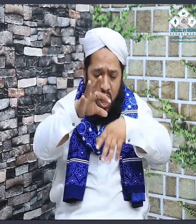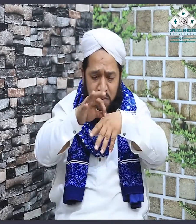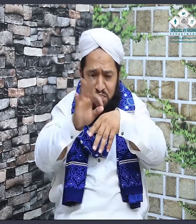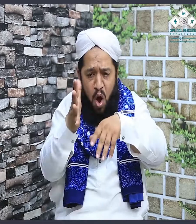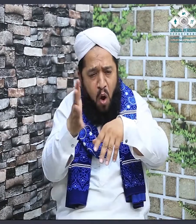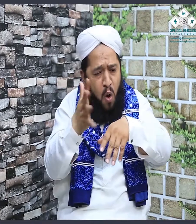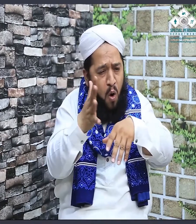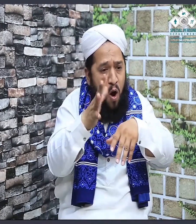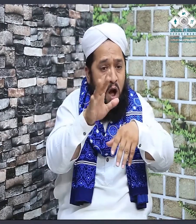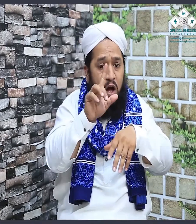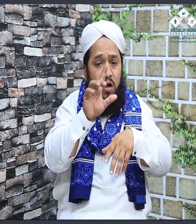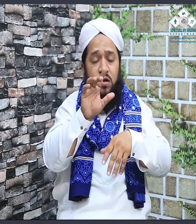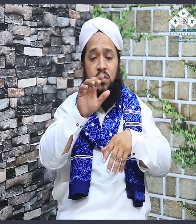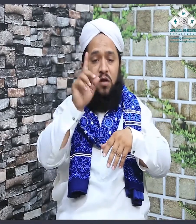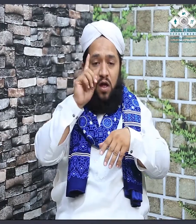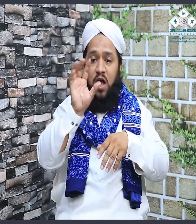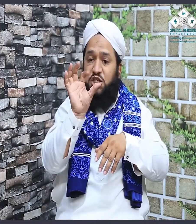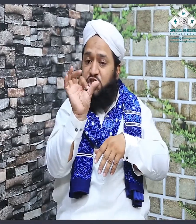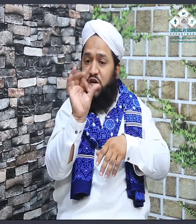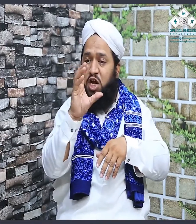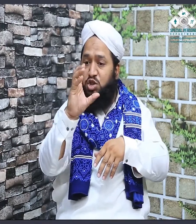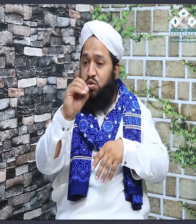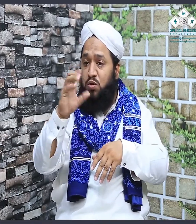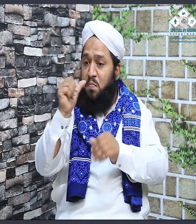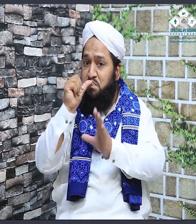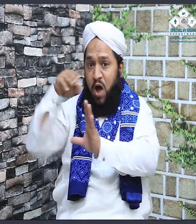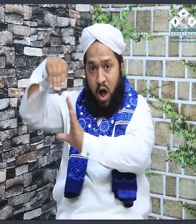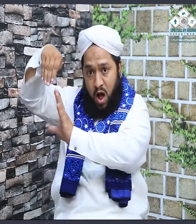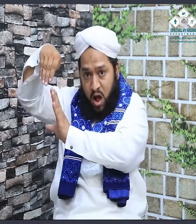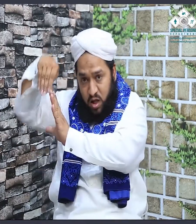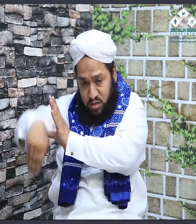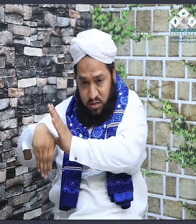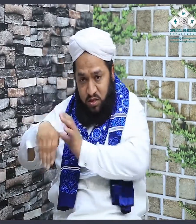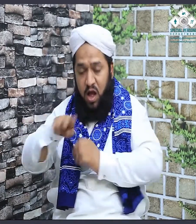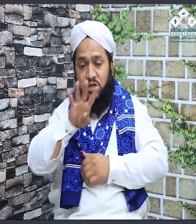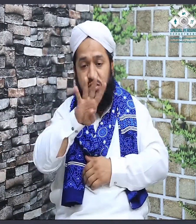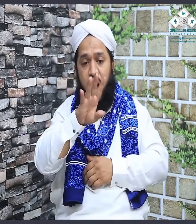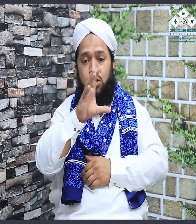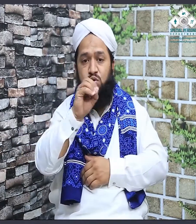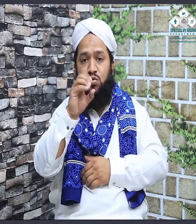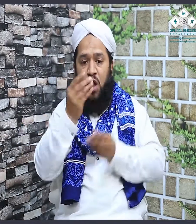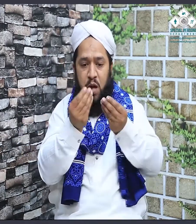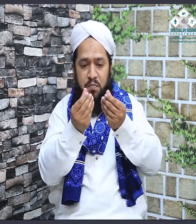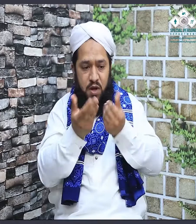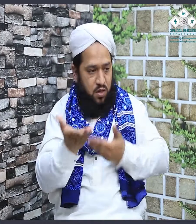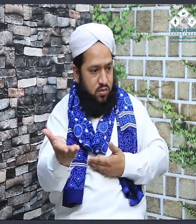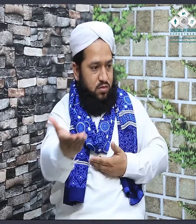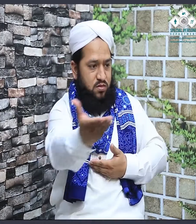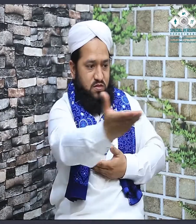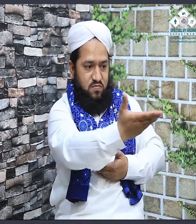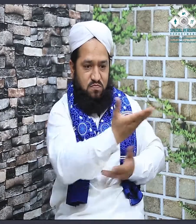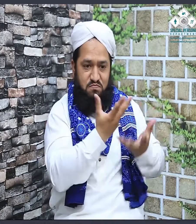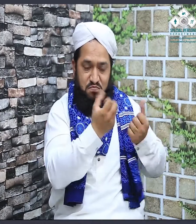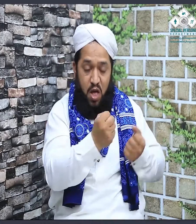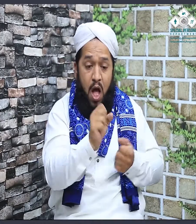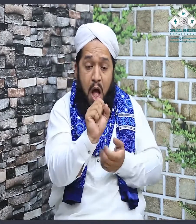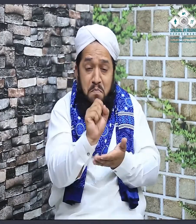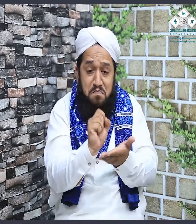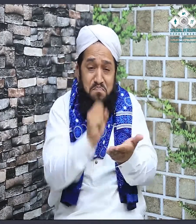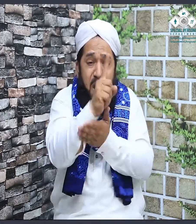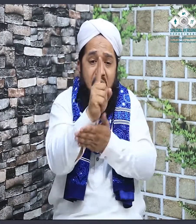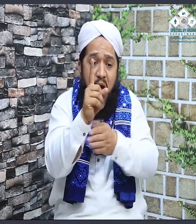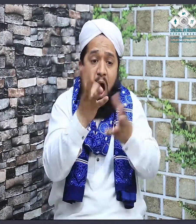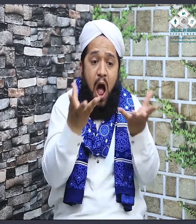میں سے 600 دریا میں ہیں اور 400 خشکی میں, اور سب سے پہلے ہلاکت